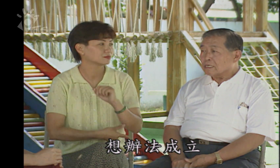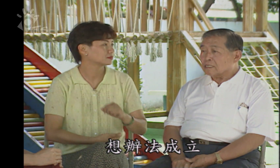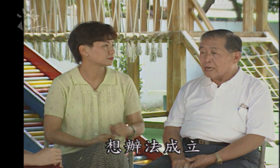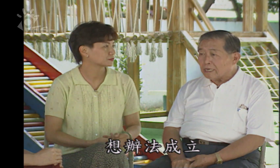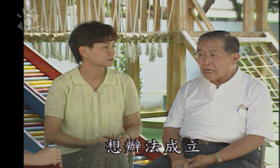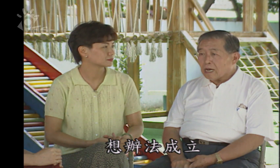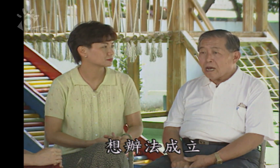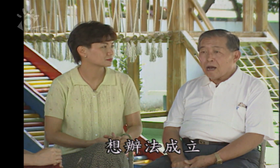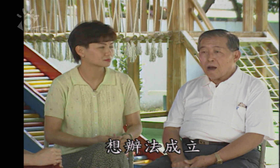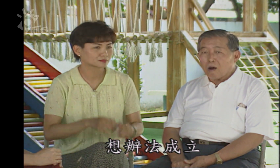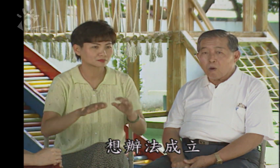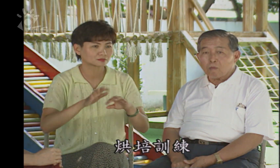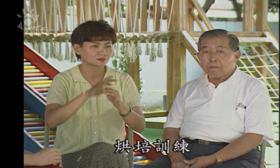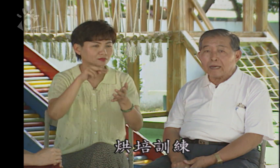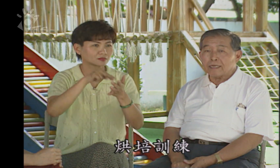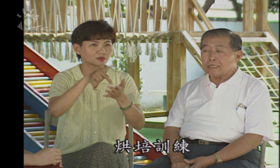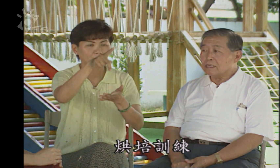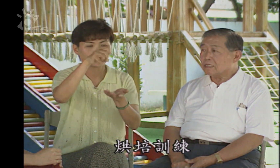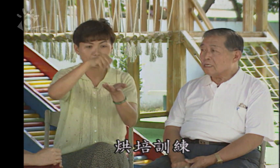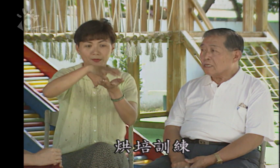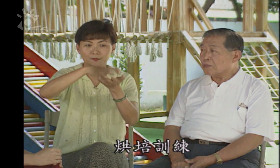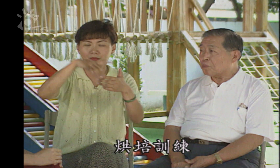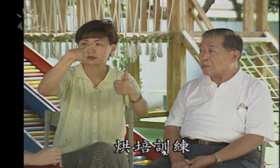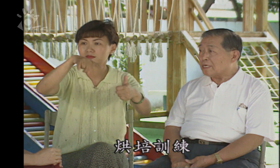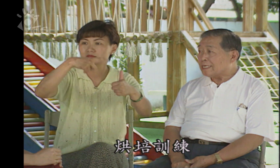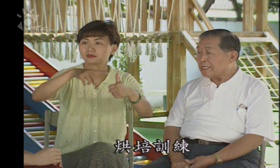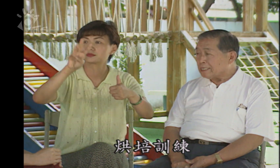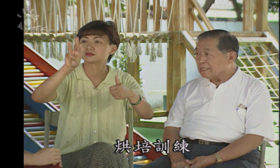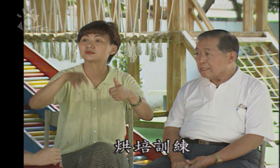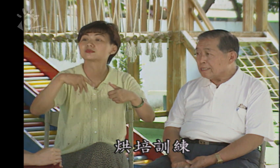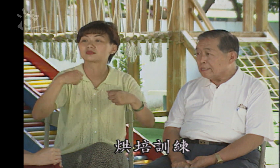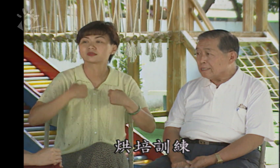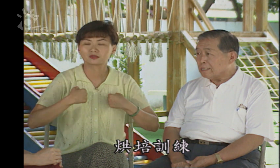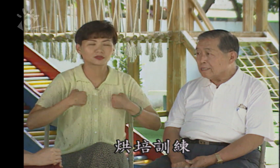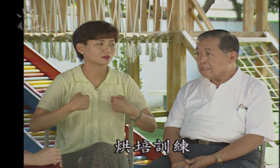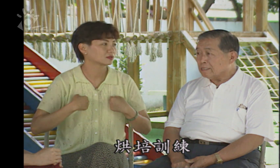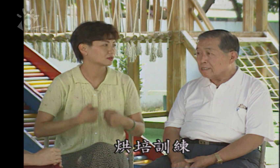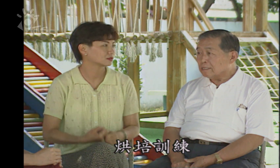成立烘焙训练